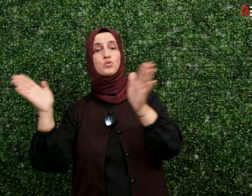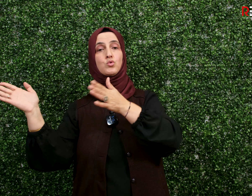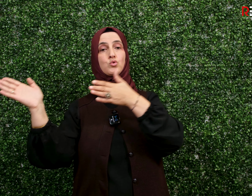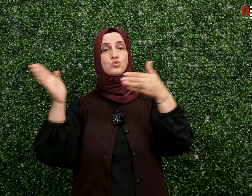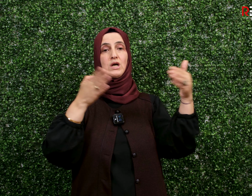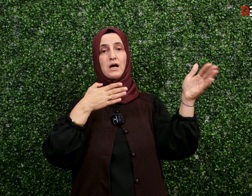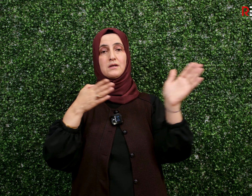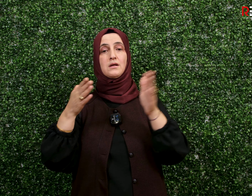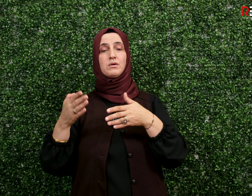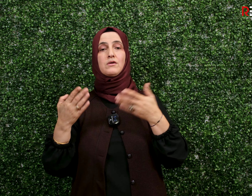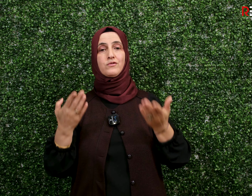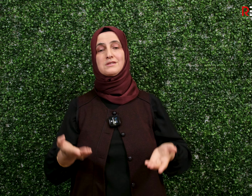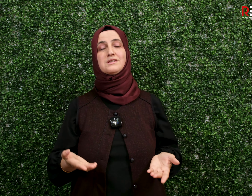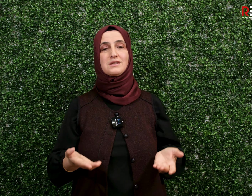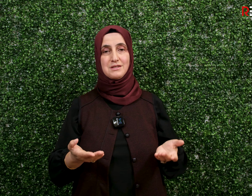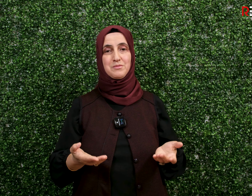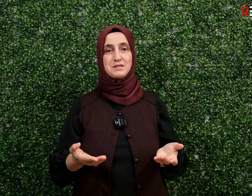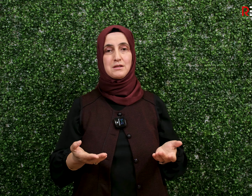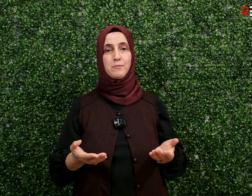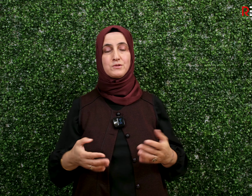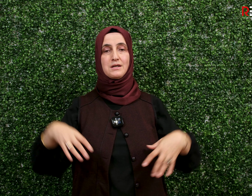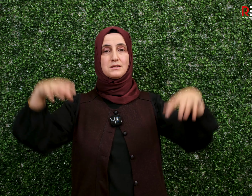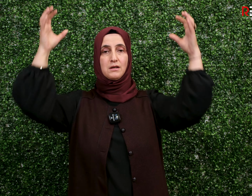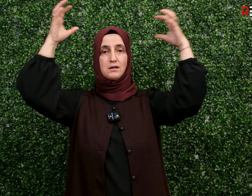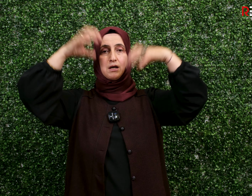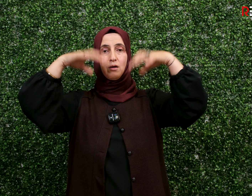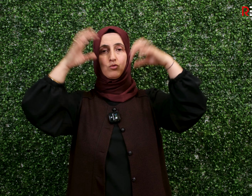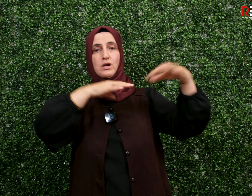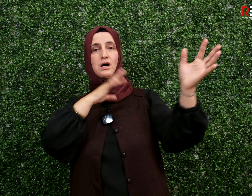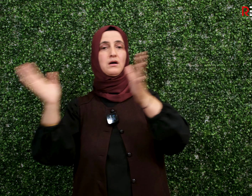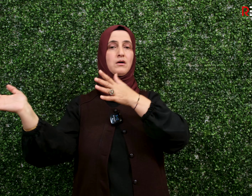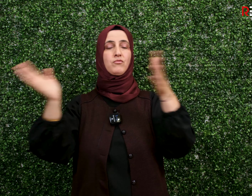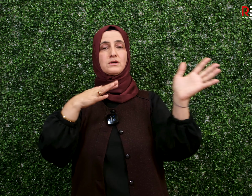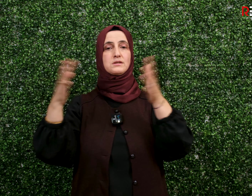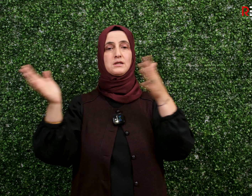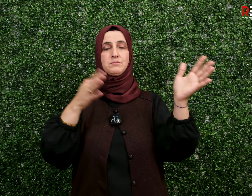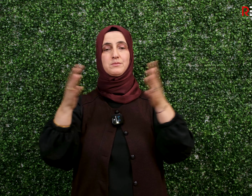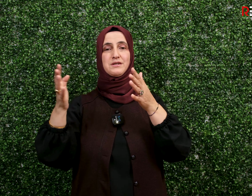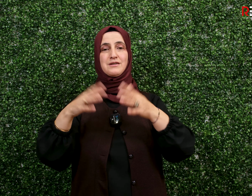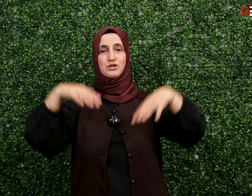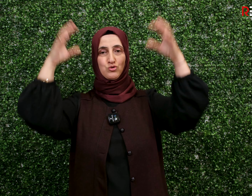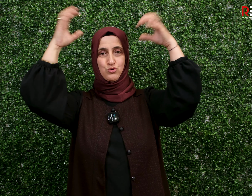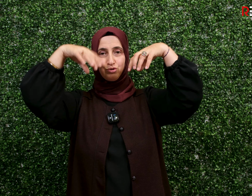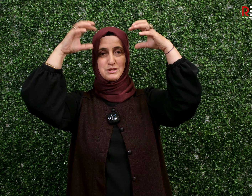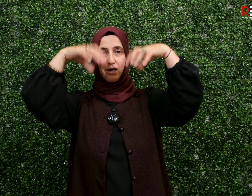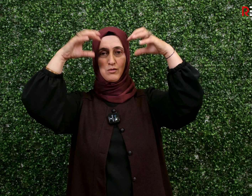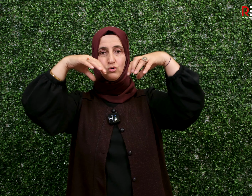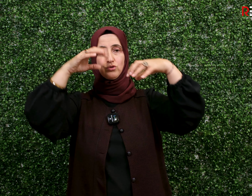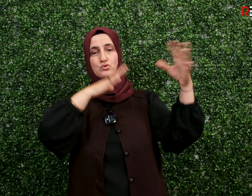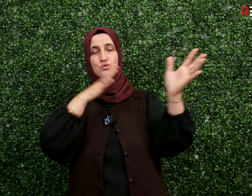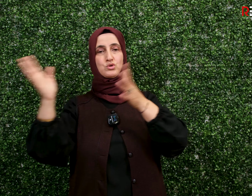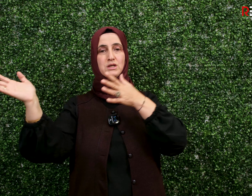Rüzgar. Peki fırtına dediğimizde ne yapacağız? Yağmurla fırtınayı birbirine karıştırıyoruz. Yağmur, rüzgarı